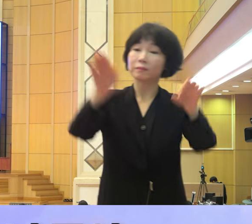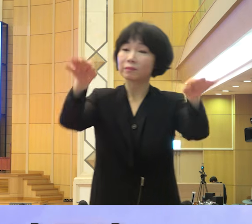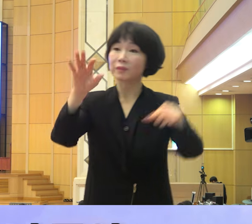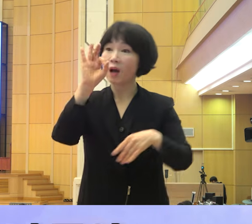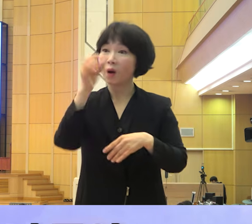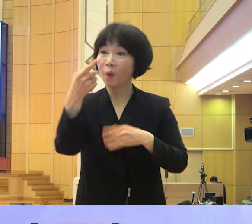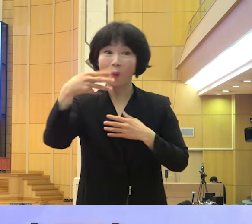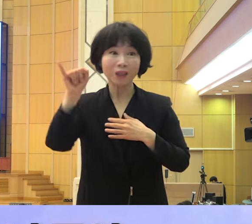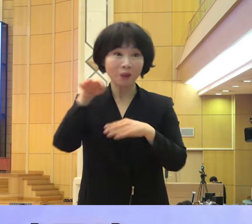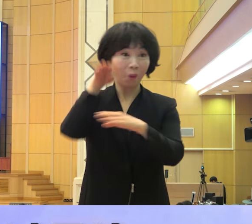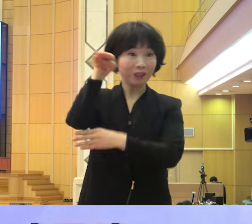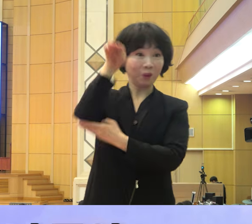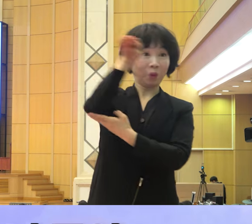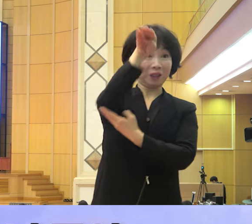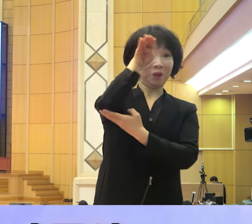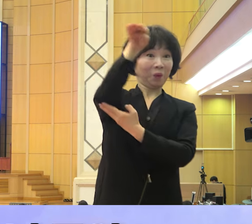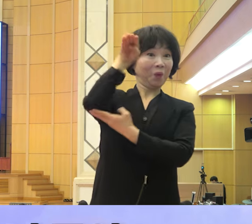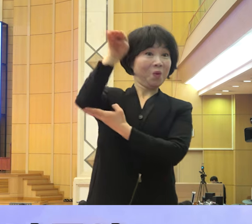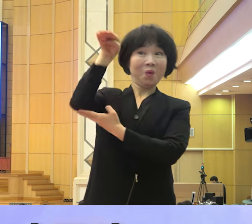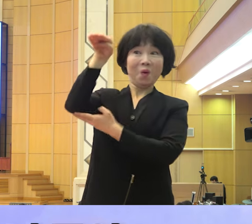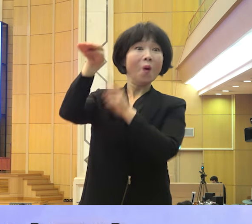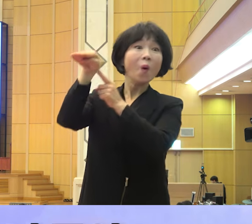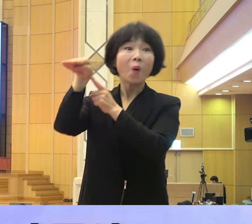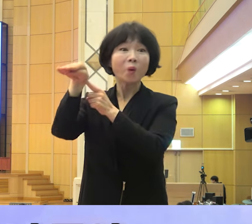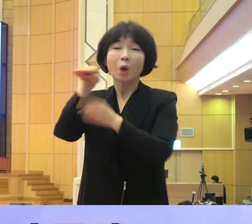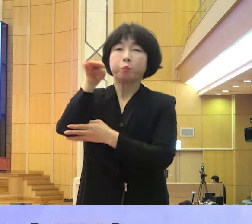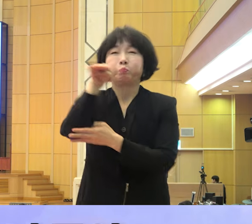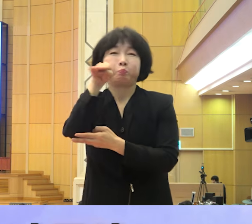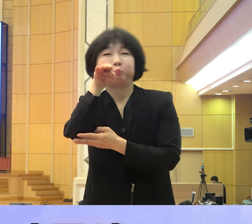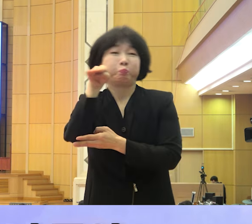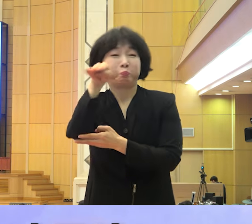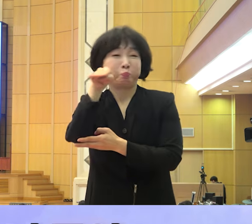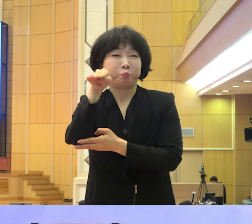우리는요, 양잿물을 먹어도 죽지 않는다는 말이 있어요.